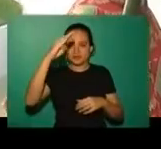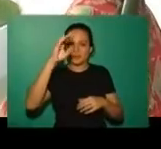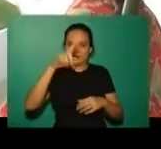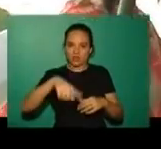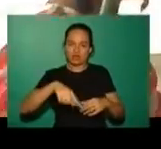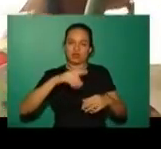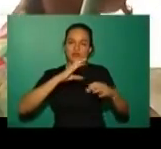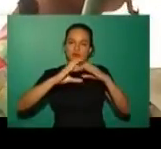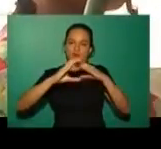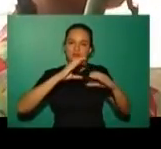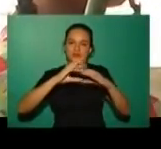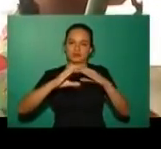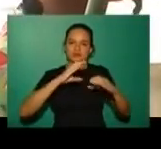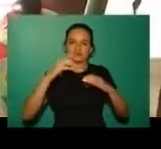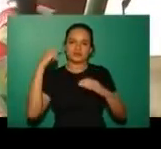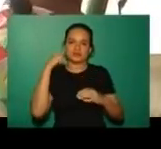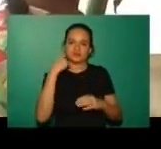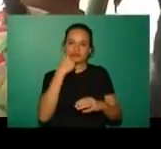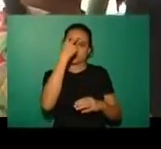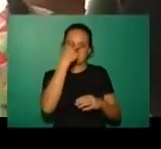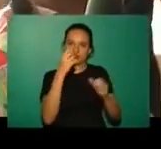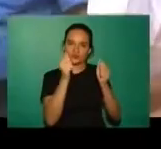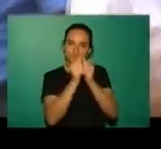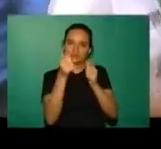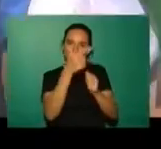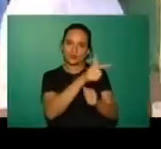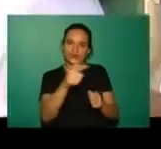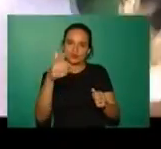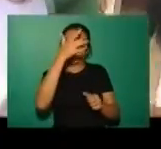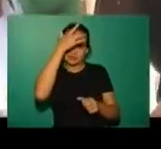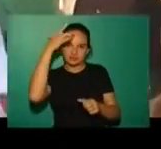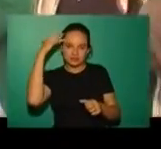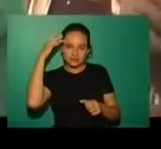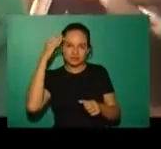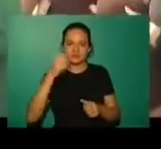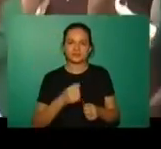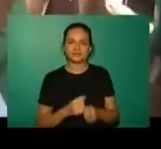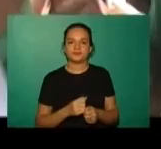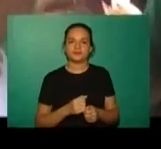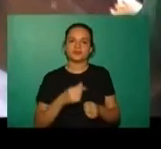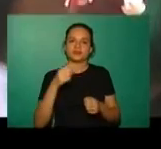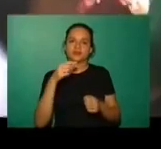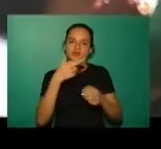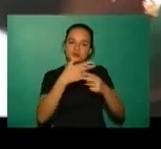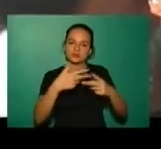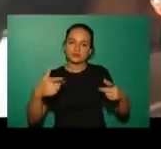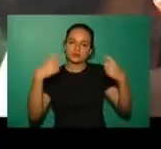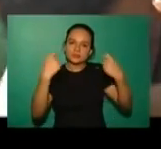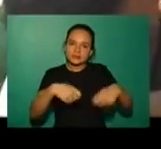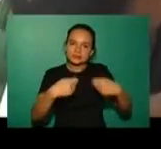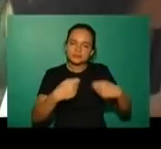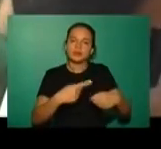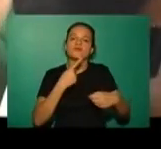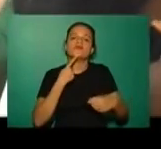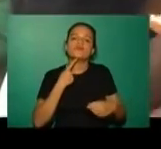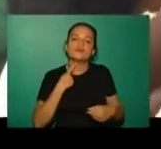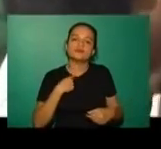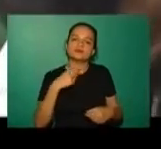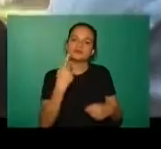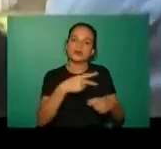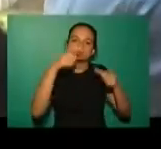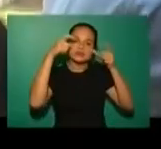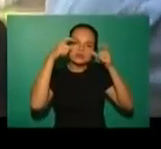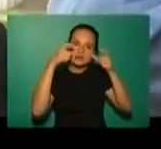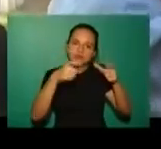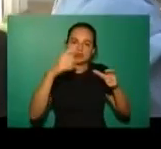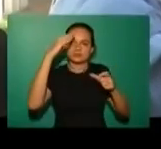comunicação e relação do surdo-cego com outras pessoas, levando-se em conta as necessidades, desejos, interesses